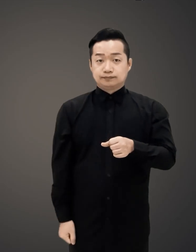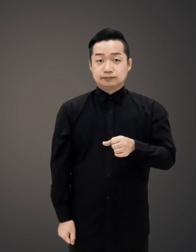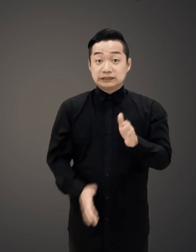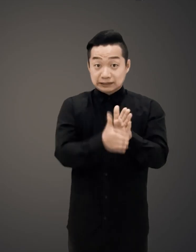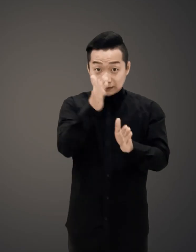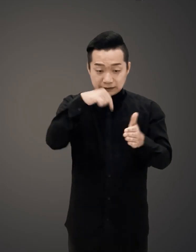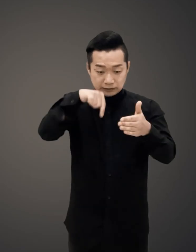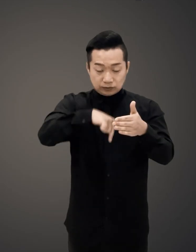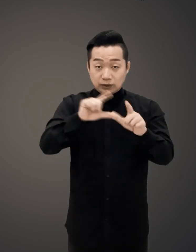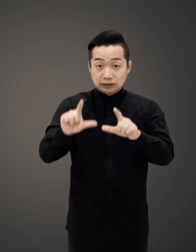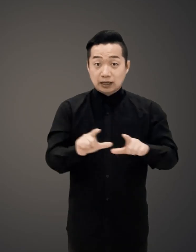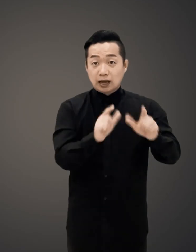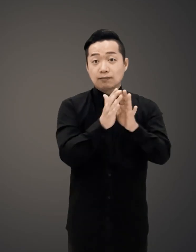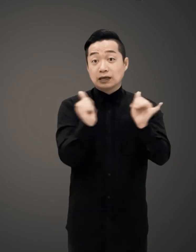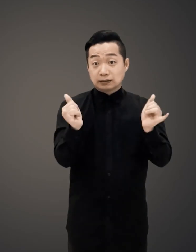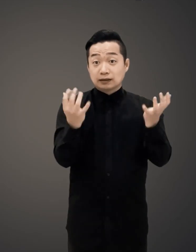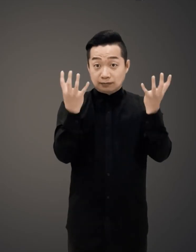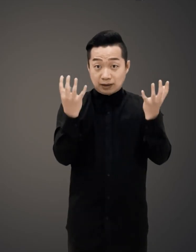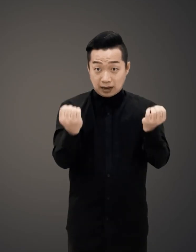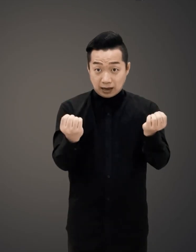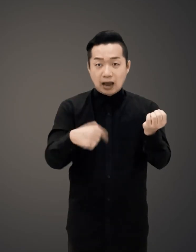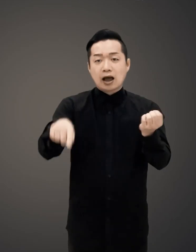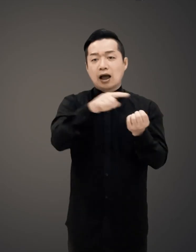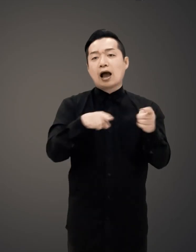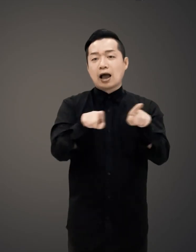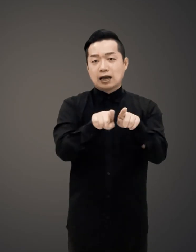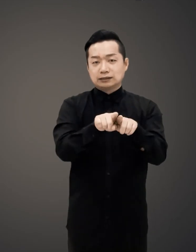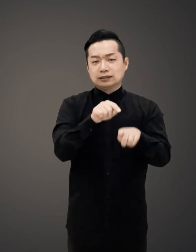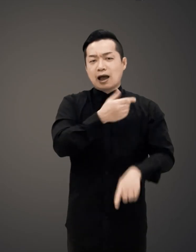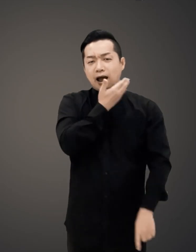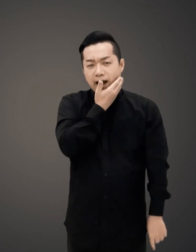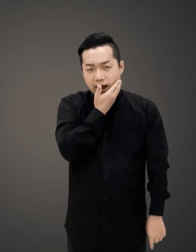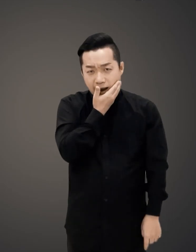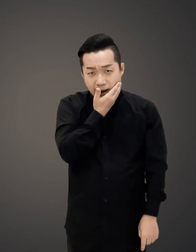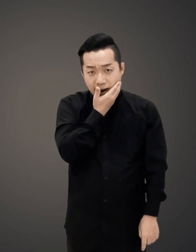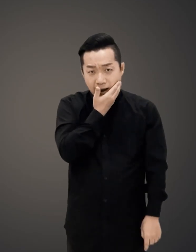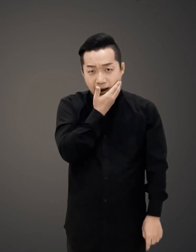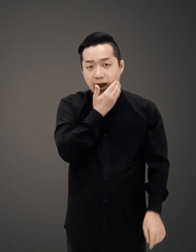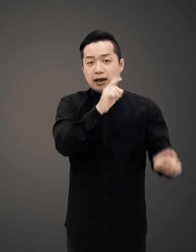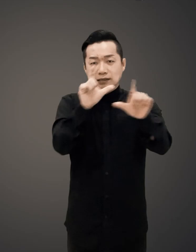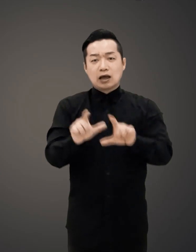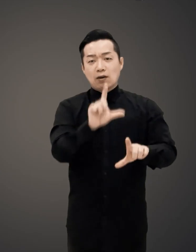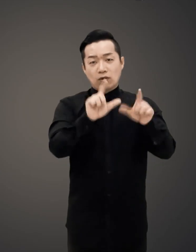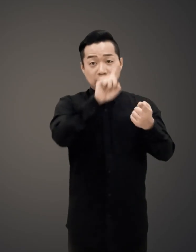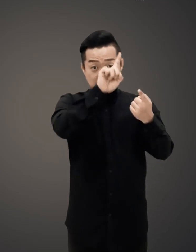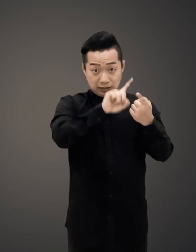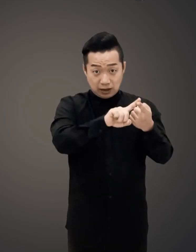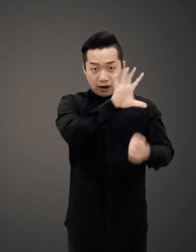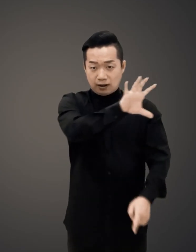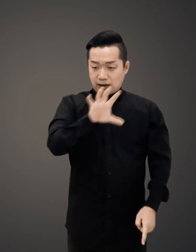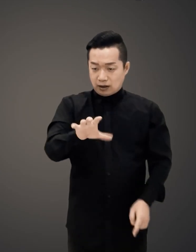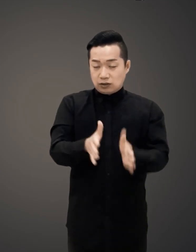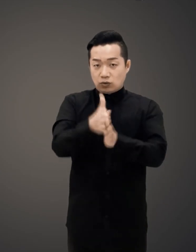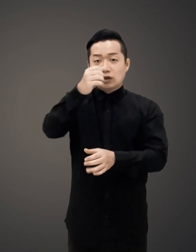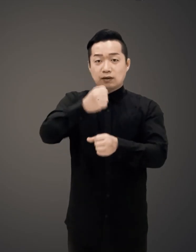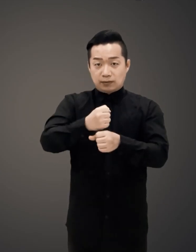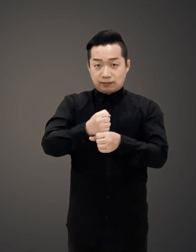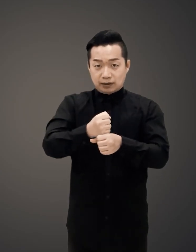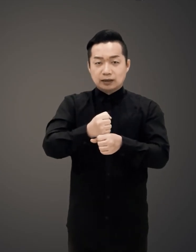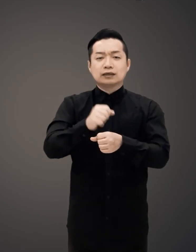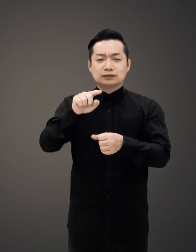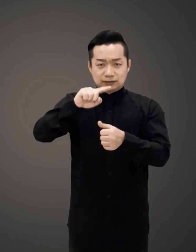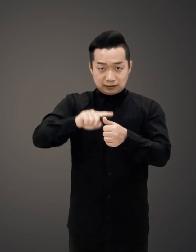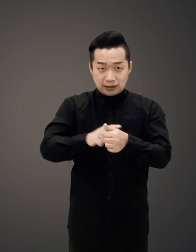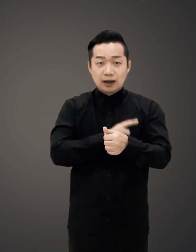도시는 그 속에 사는 많은 사람들이 함께 아끼고 생활하는 그 모습대로 도시는 결국 만들어진다라는 생각을